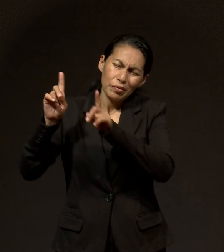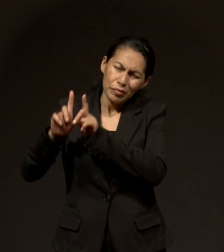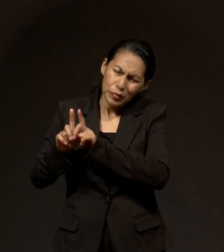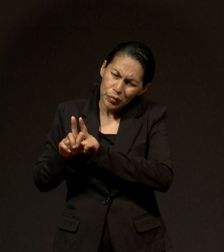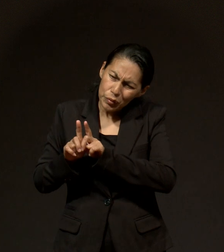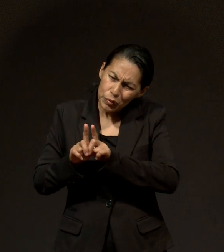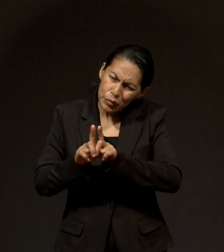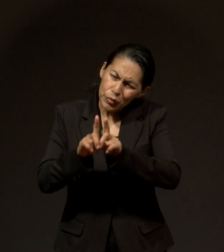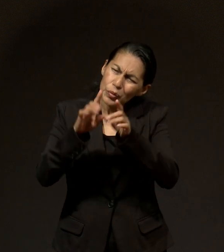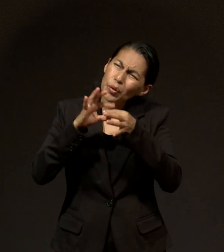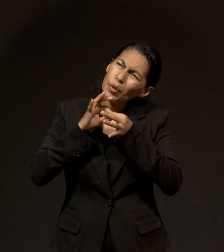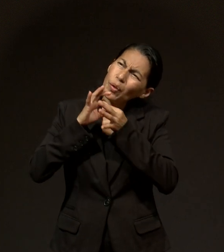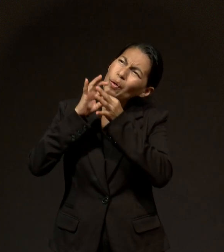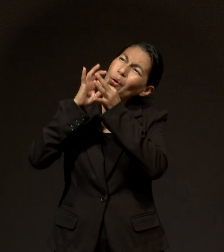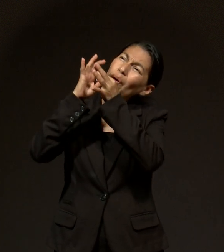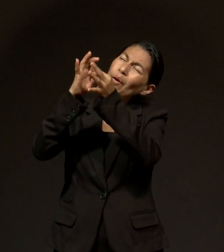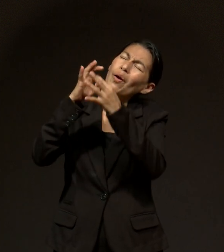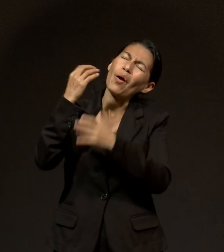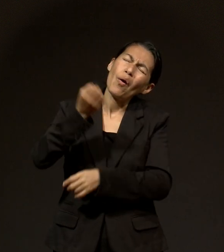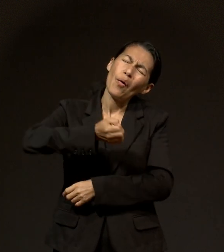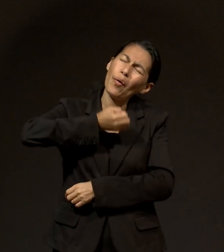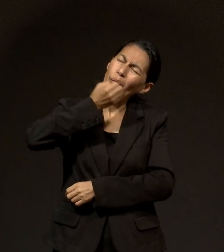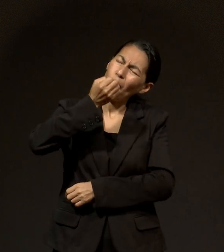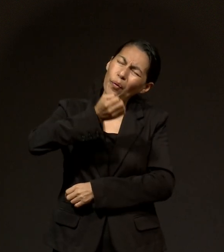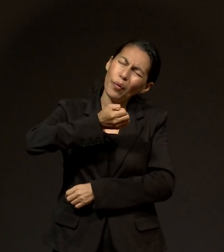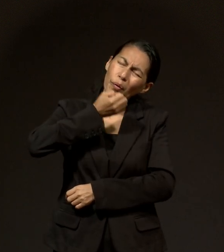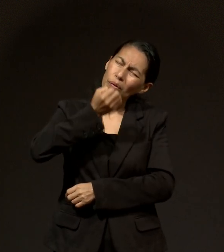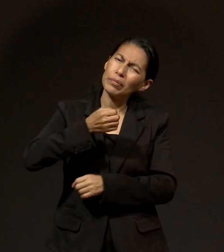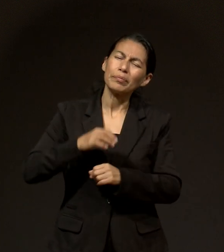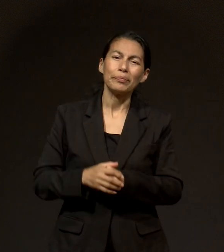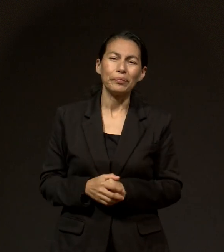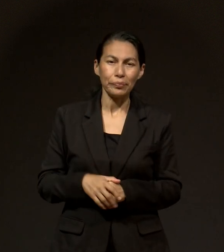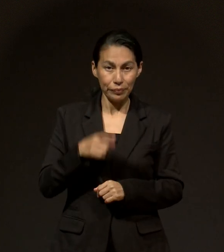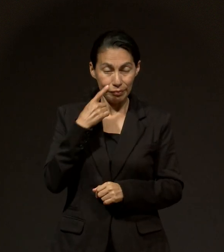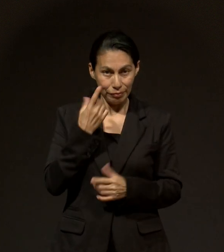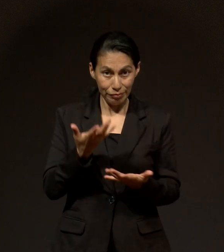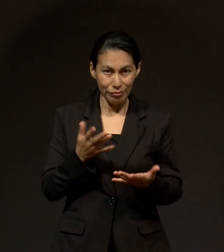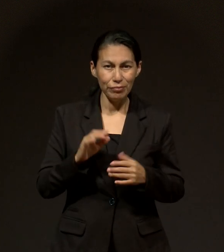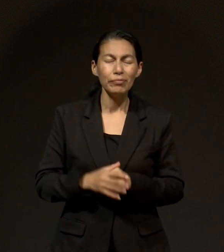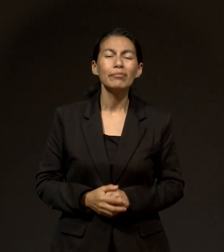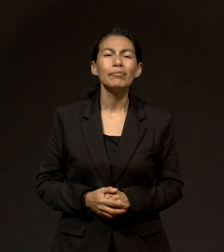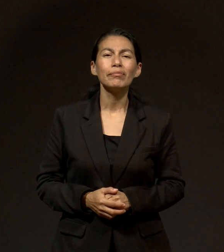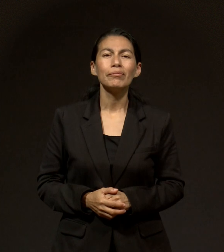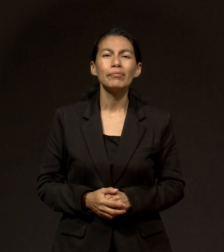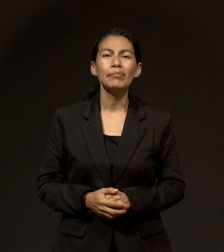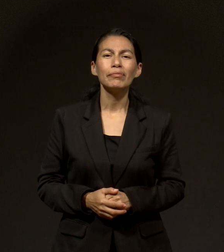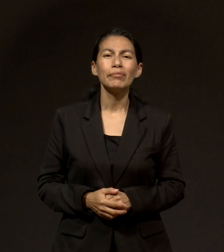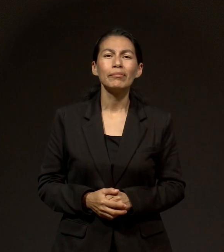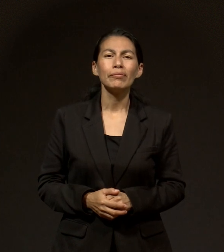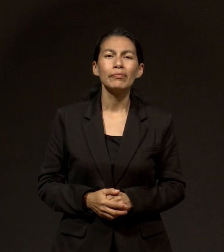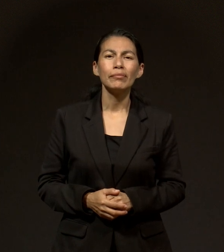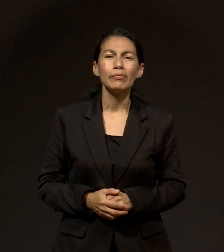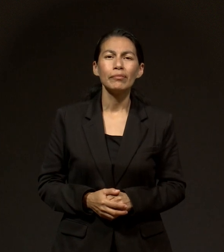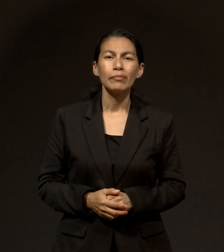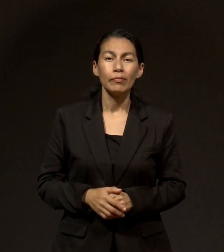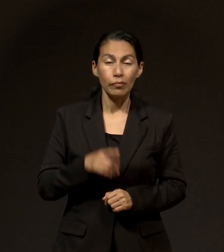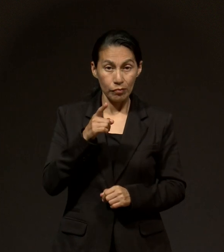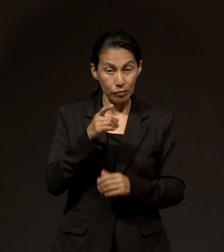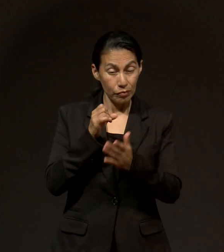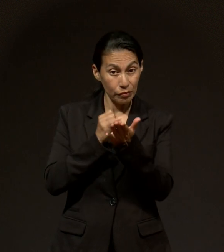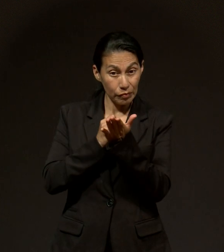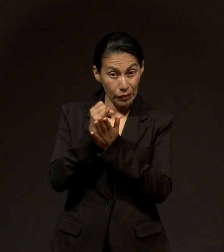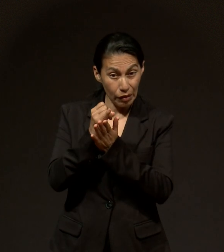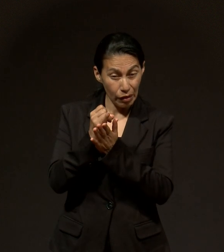Dios a través de la oración. Y allí fue como se va fraguando. Mira, que tú estás